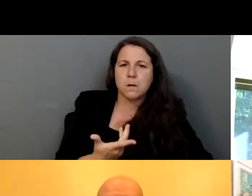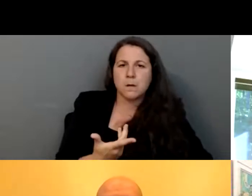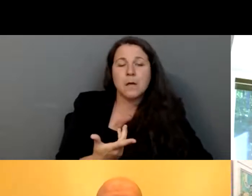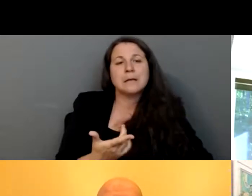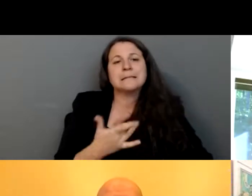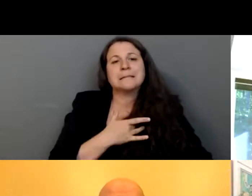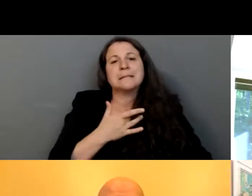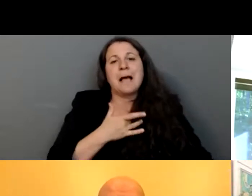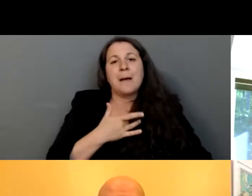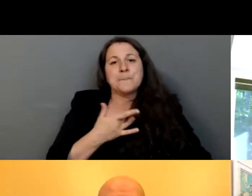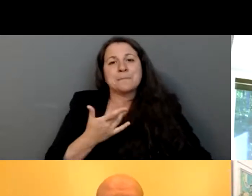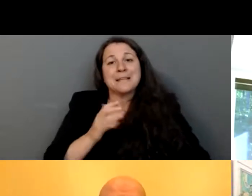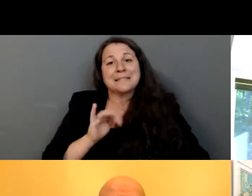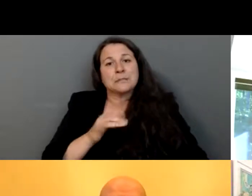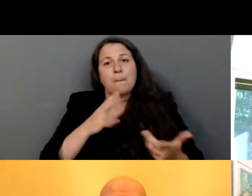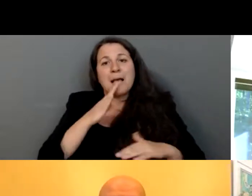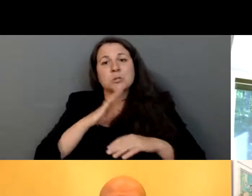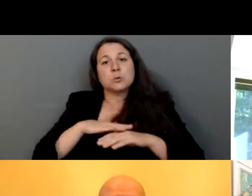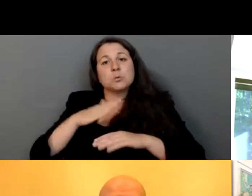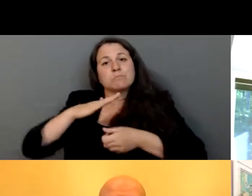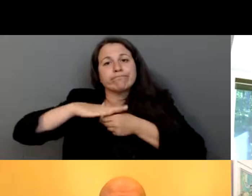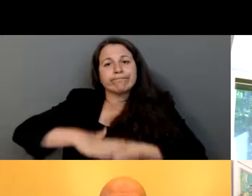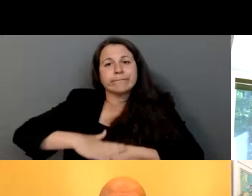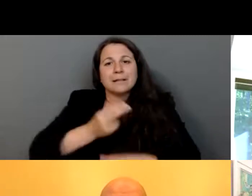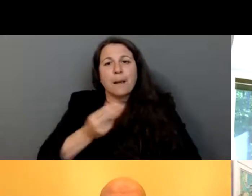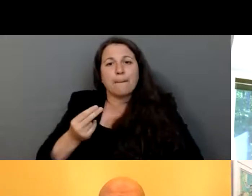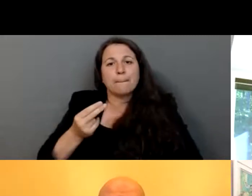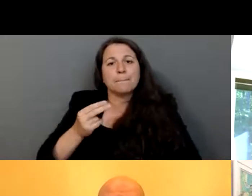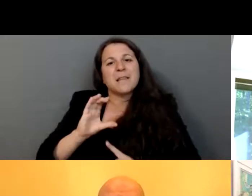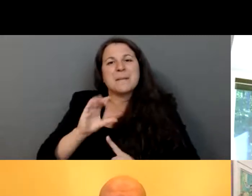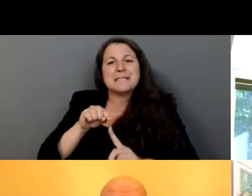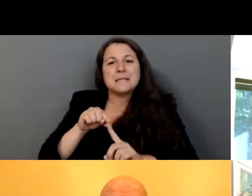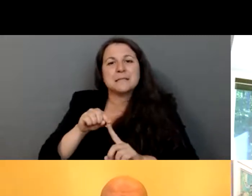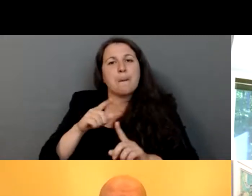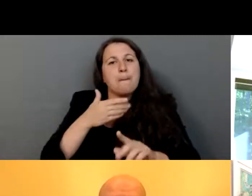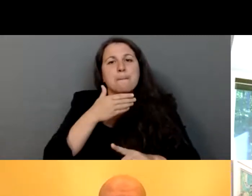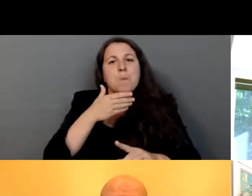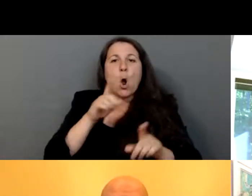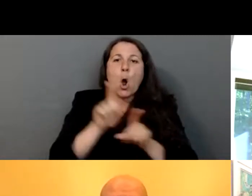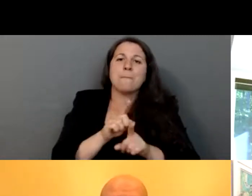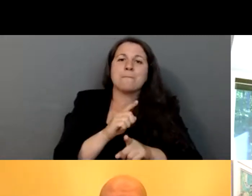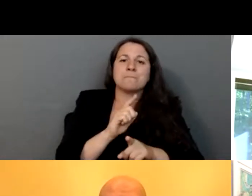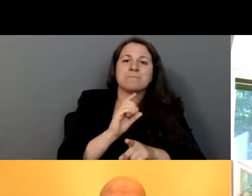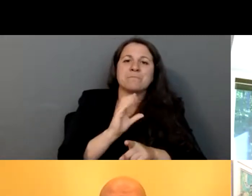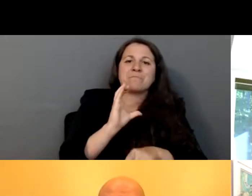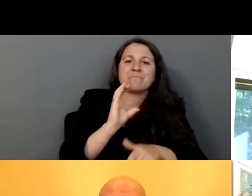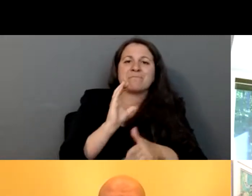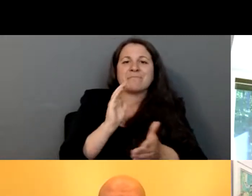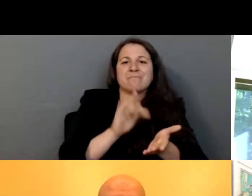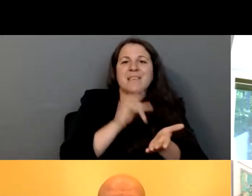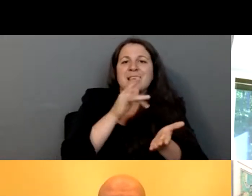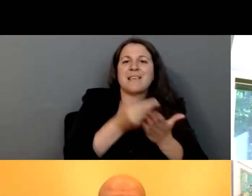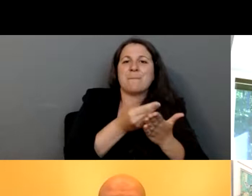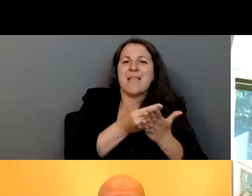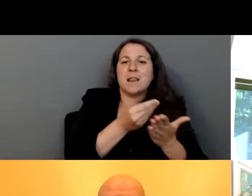aussi, tu sais, quand on parle de capacitisme, il y a vraiment un lien très près avec le capitalisme, avec la productivité, qui n'est pas vu comme étant essentiel,